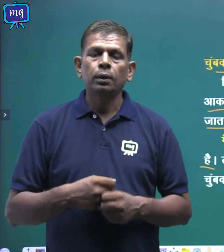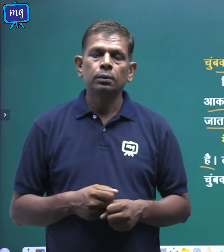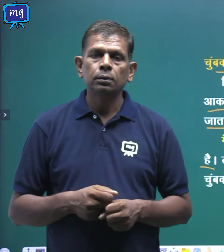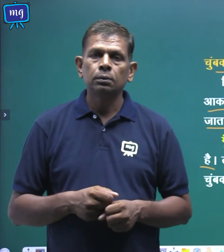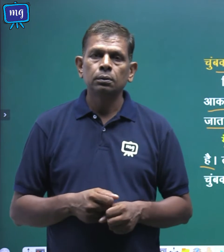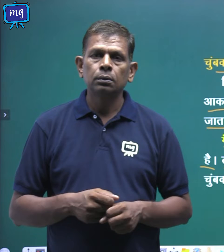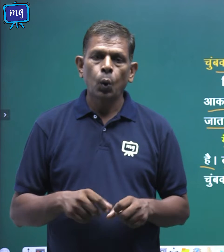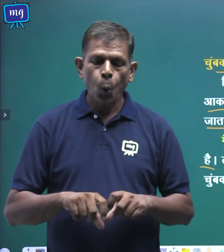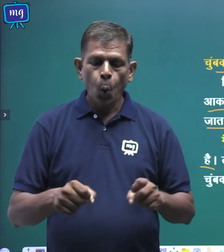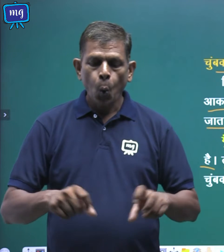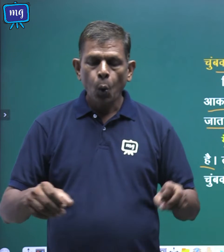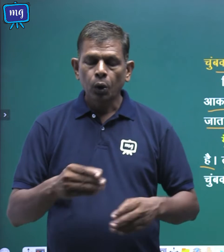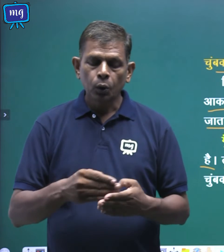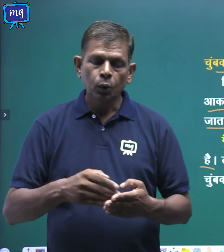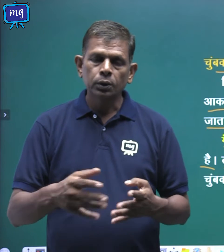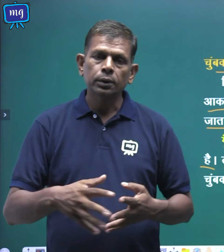टुकड़ों से